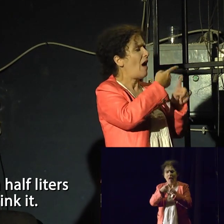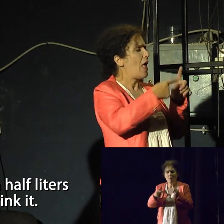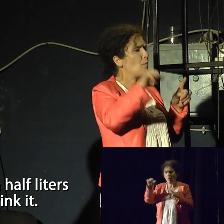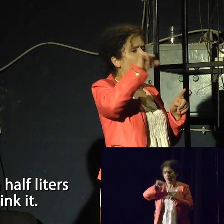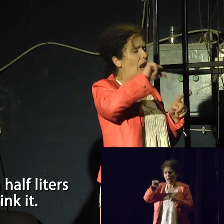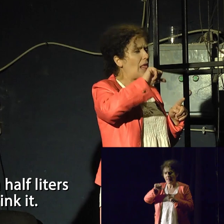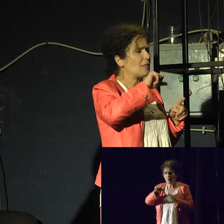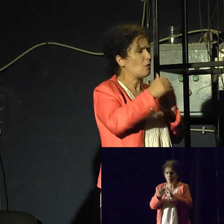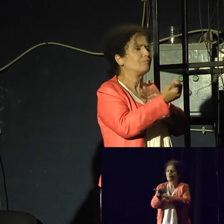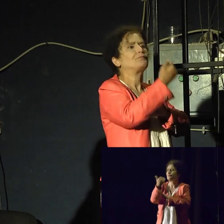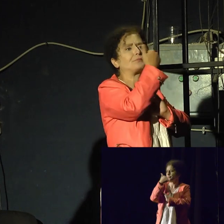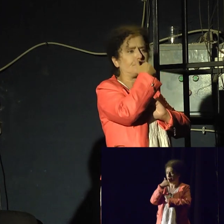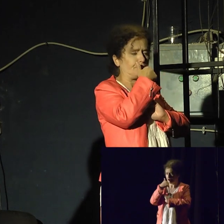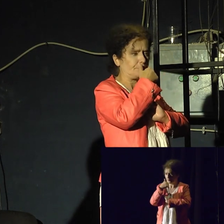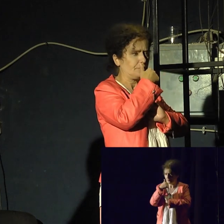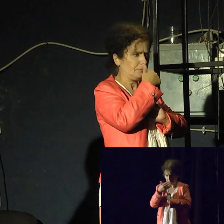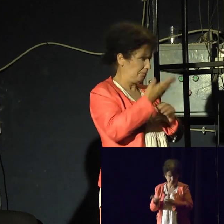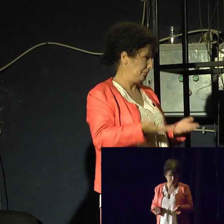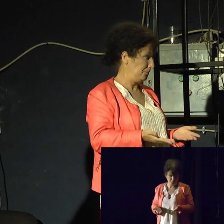ја испиеме.